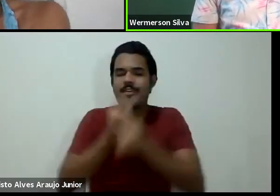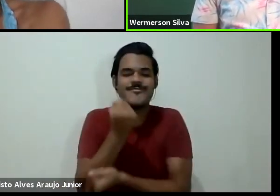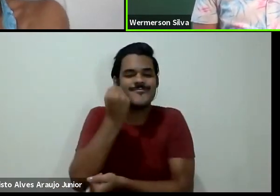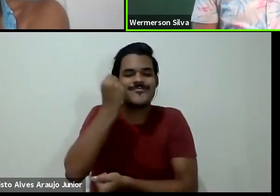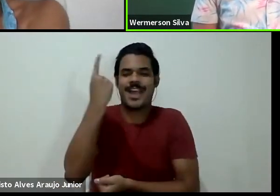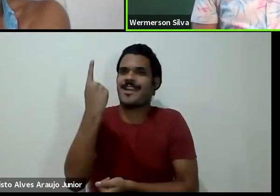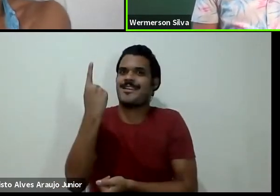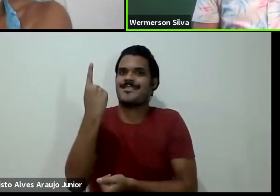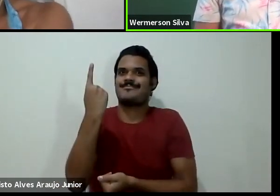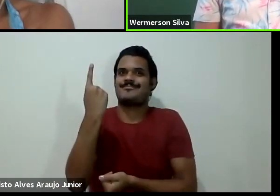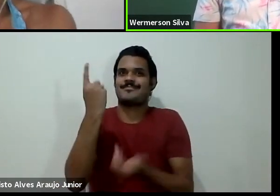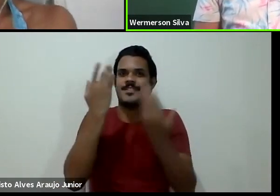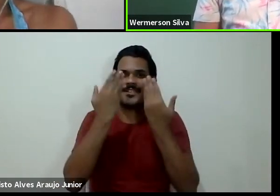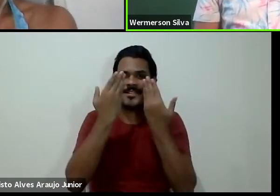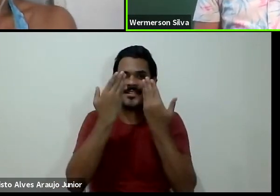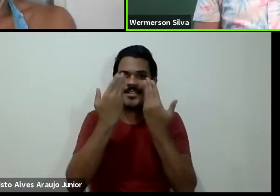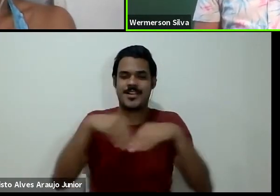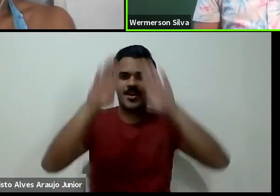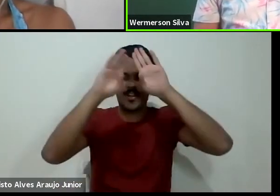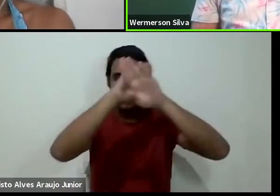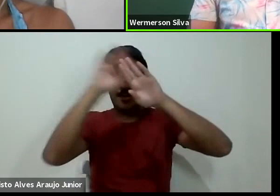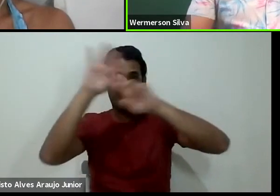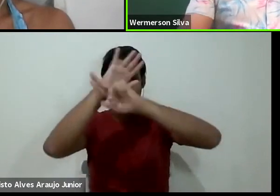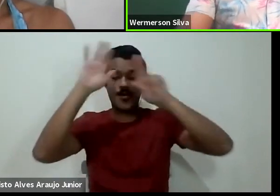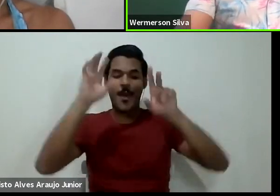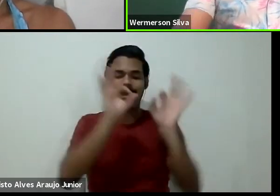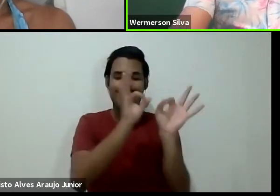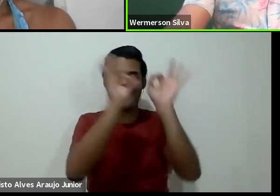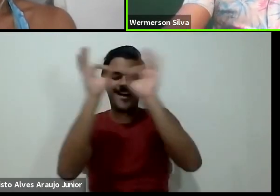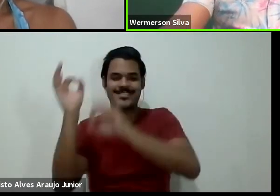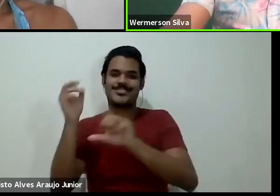trazer Oriqui para as nossas casas.